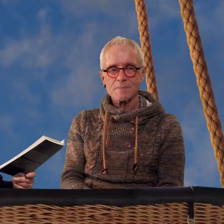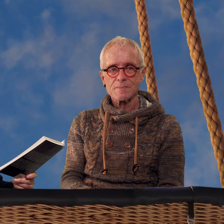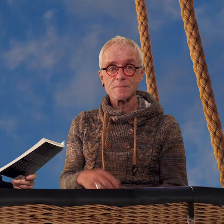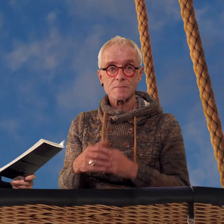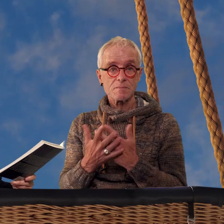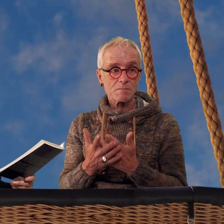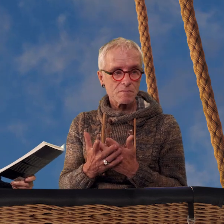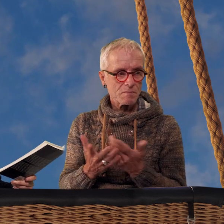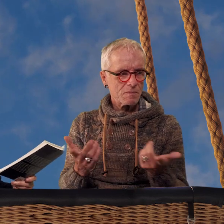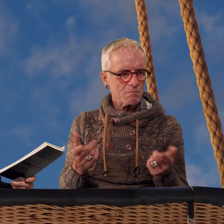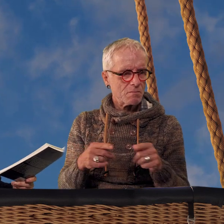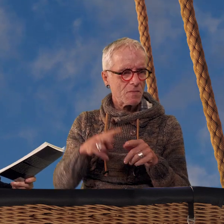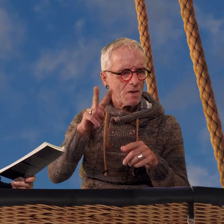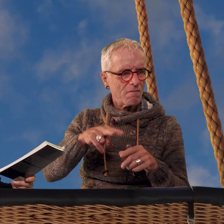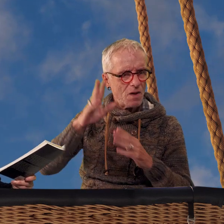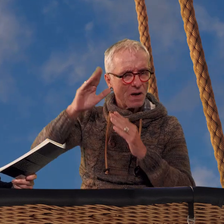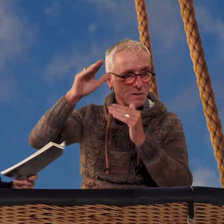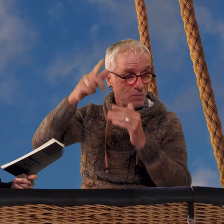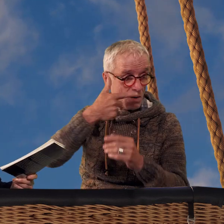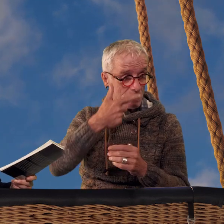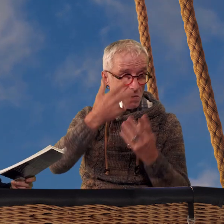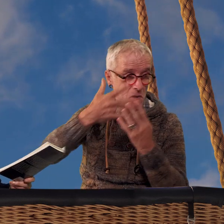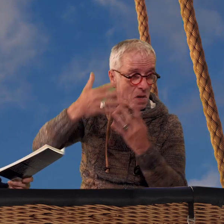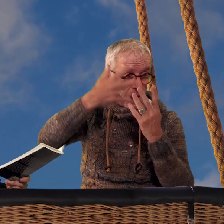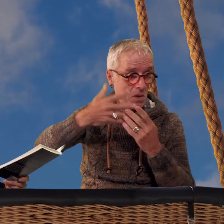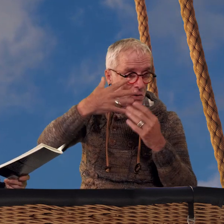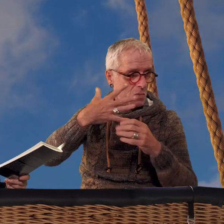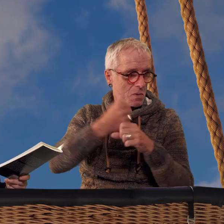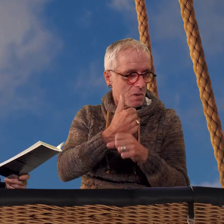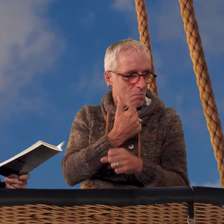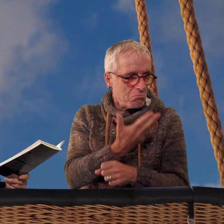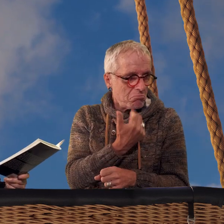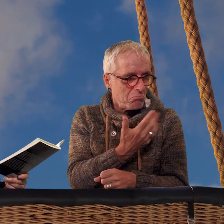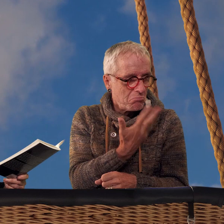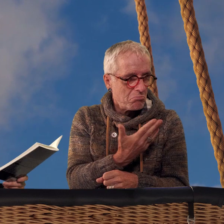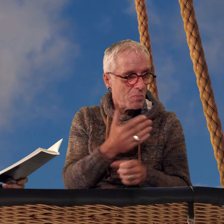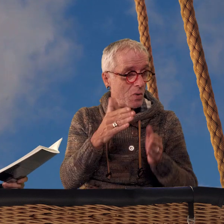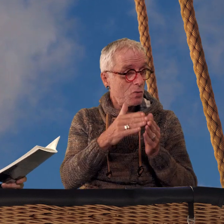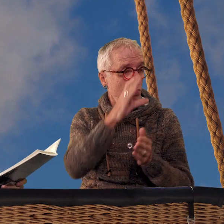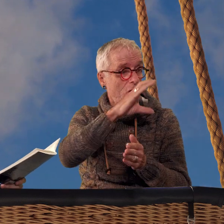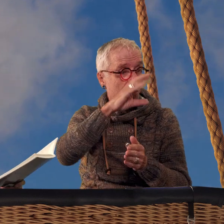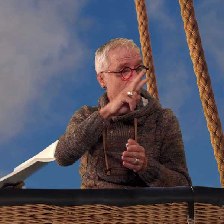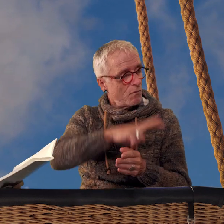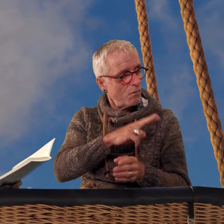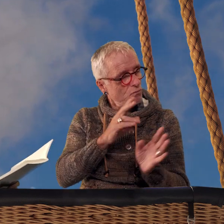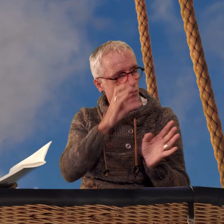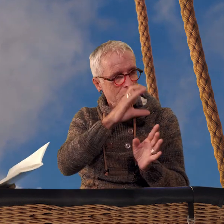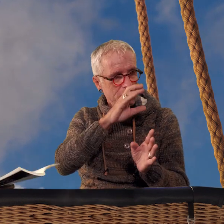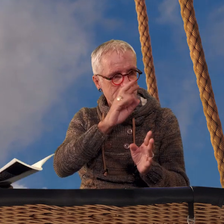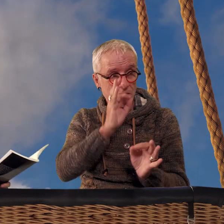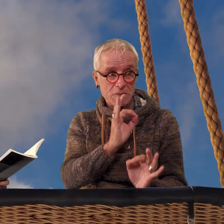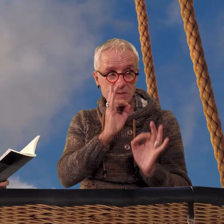« Avez-vous perdu tout espoir de faire triompher vos combinaisons ? » demandai-je avec un intérêt fort intéressé.